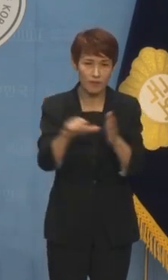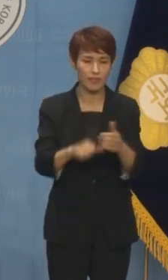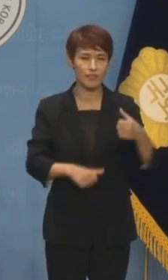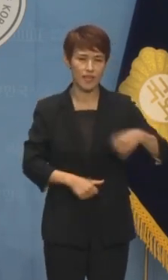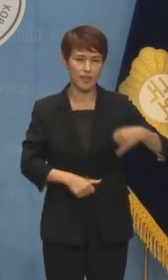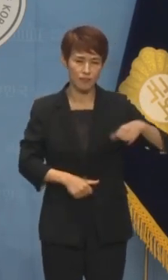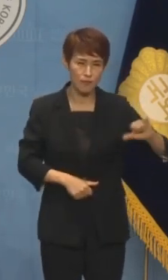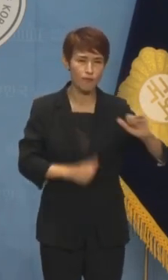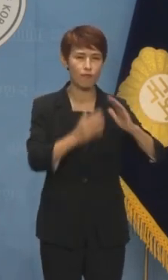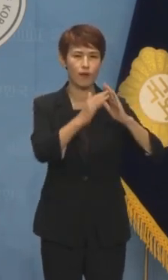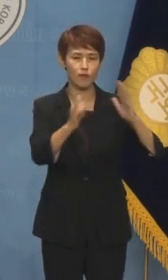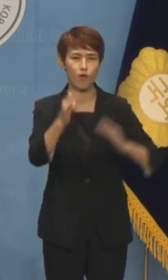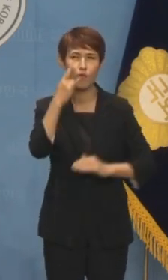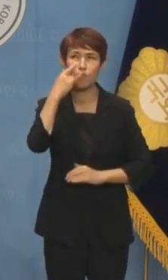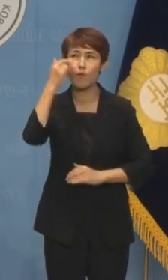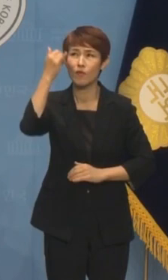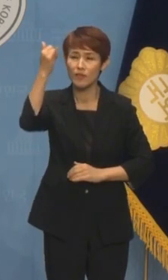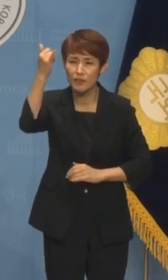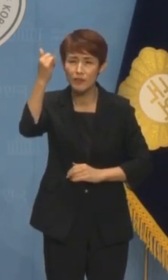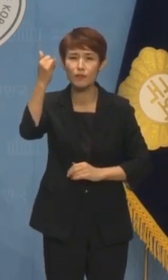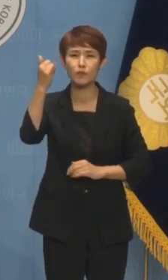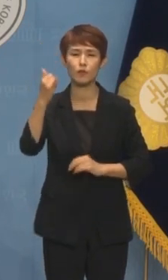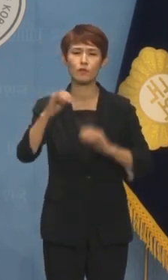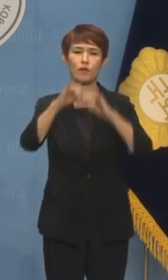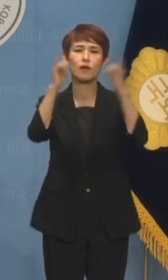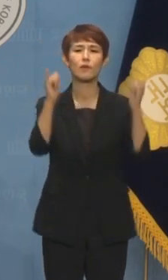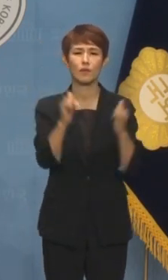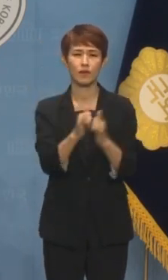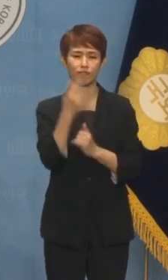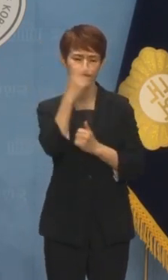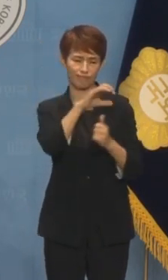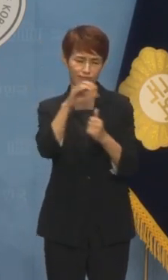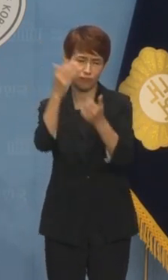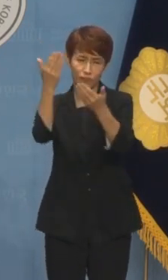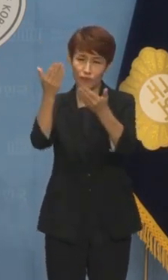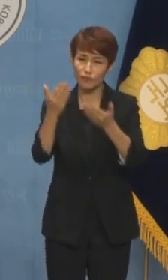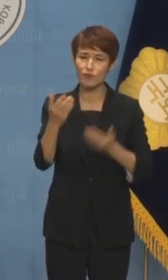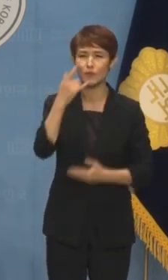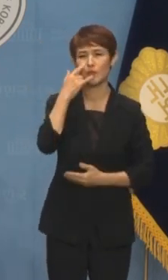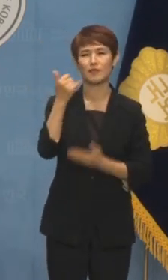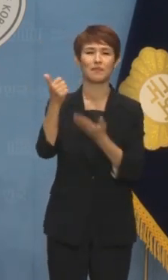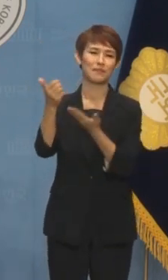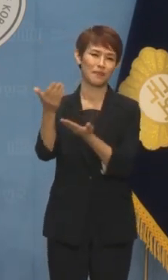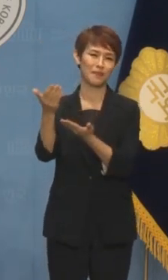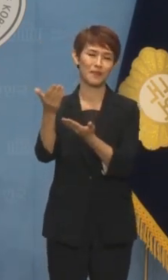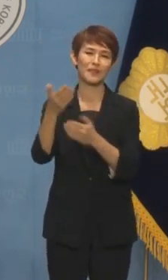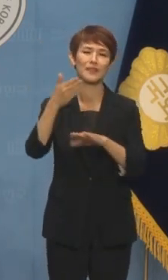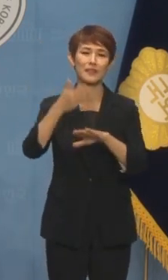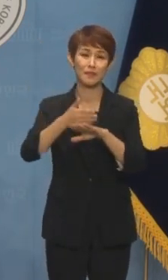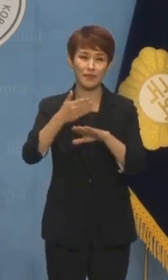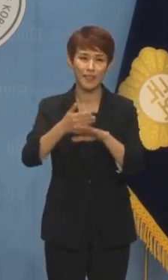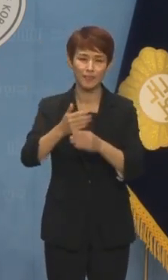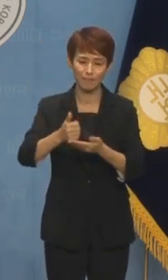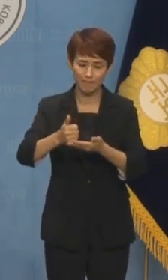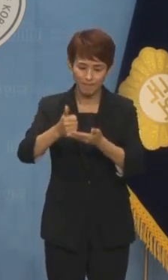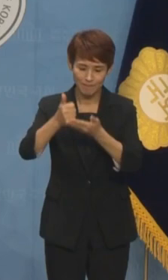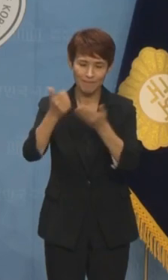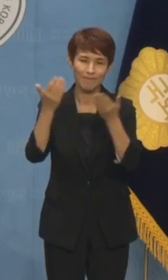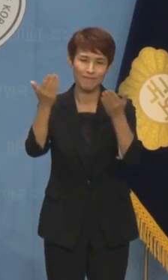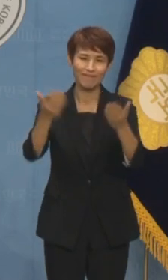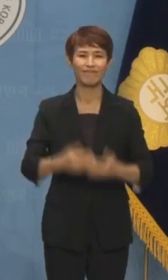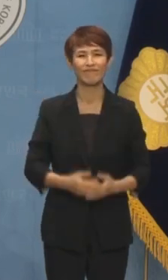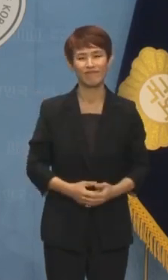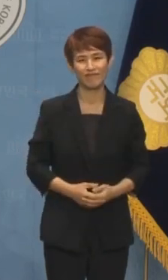가족, 부모님, 나아가 우리 사회를 돌보신 어머니, 아버지께 감사와 존경의 마음을